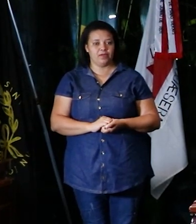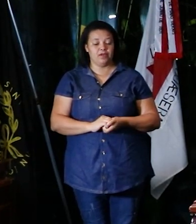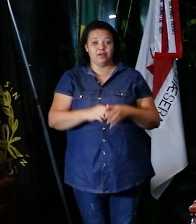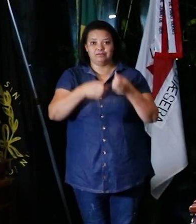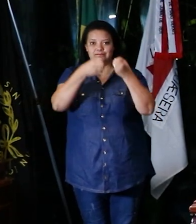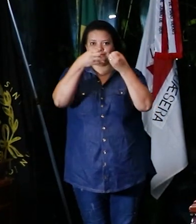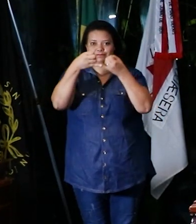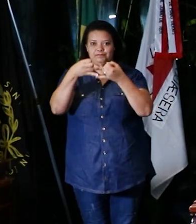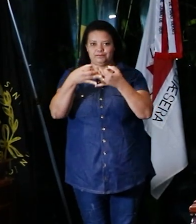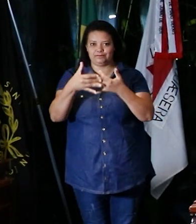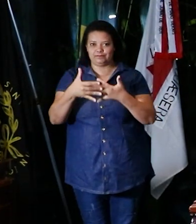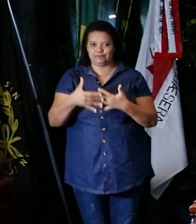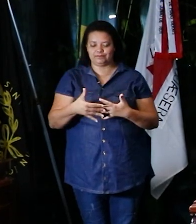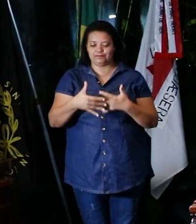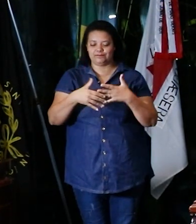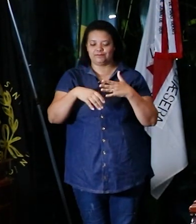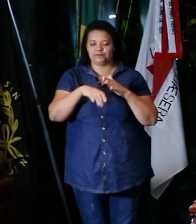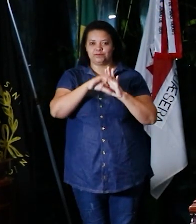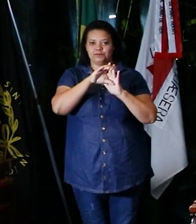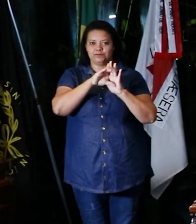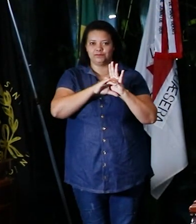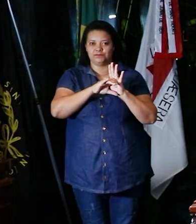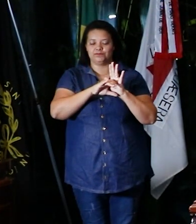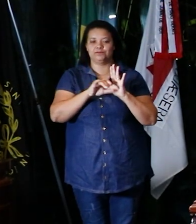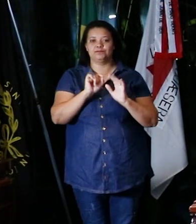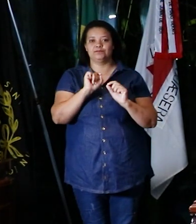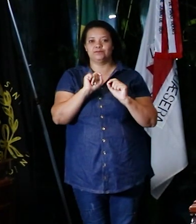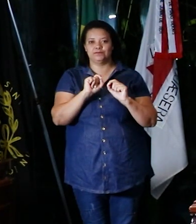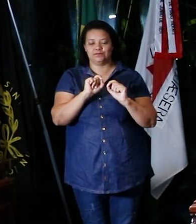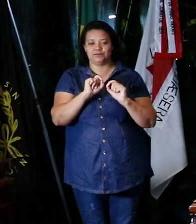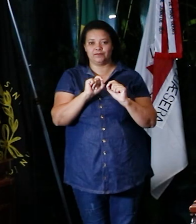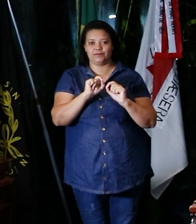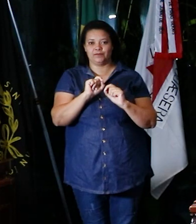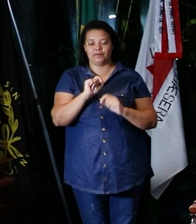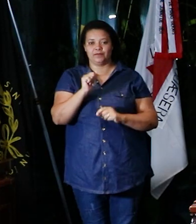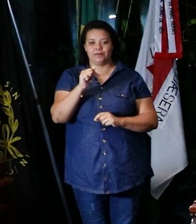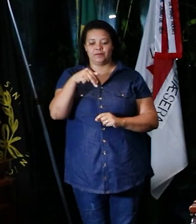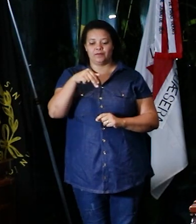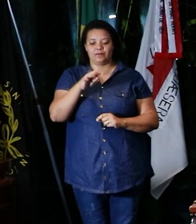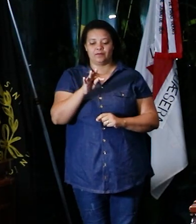biografia da Antonieta, que